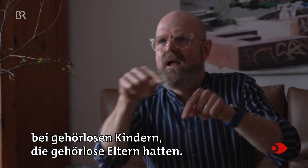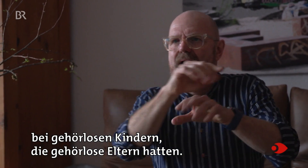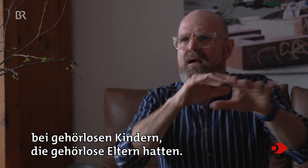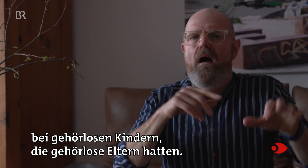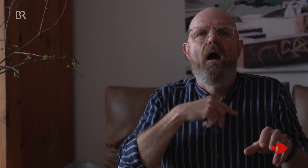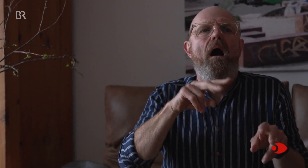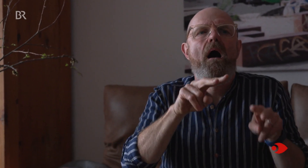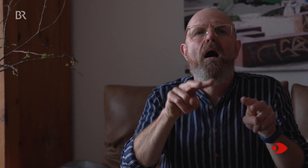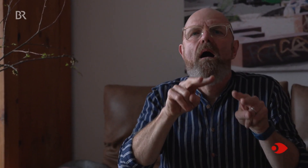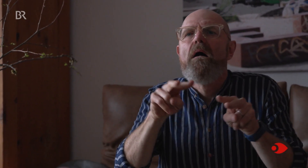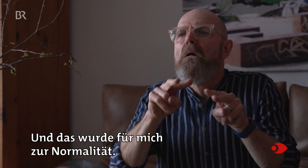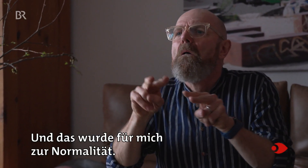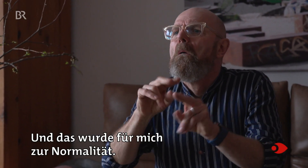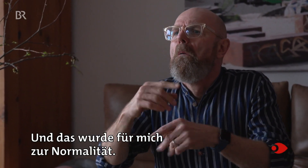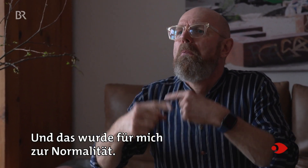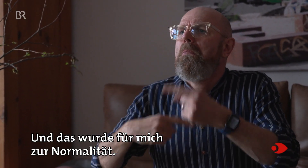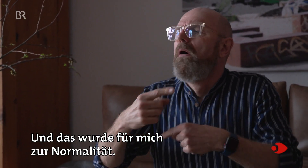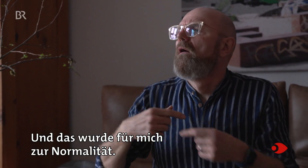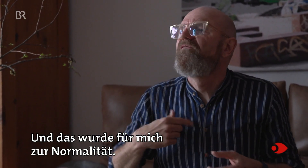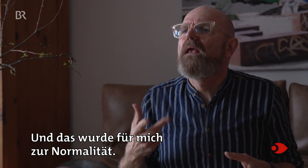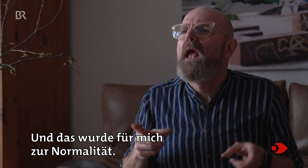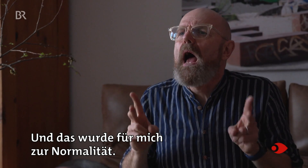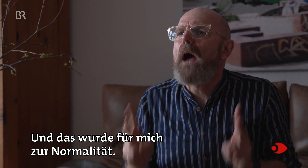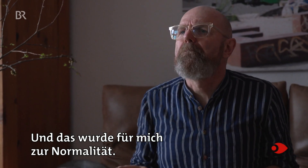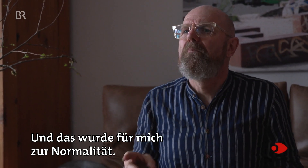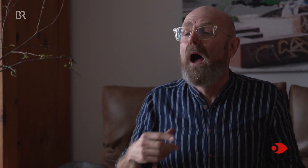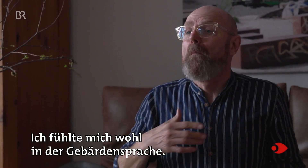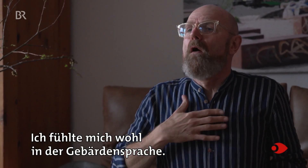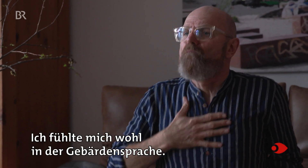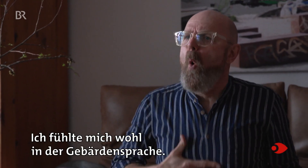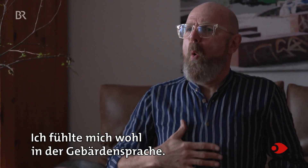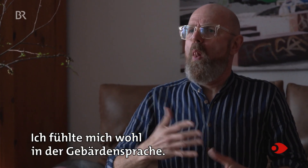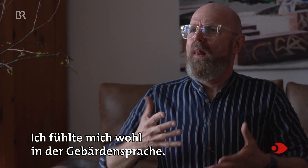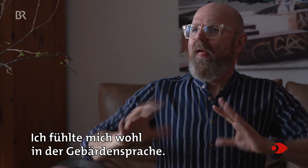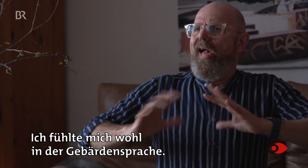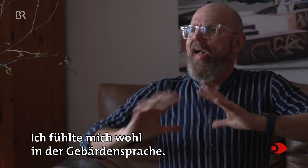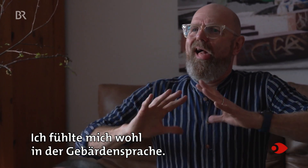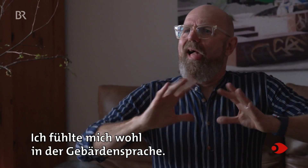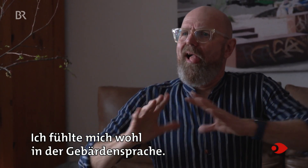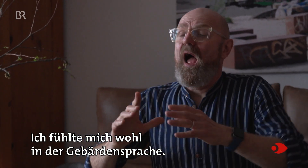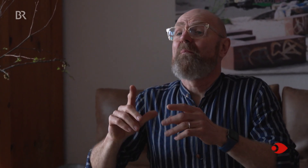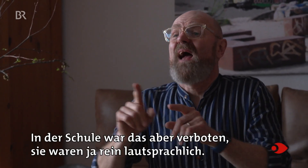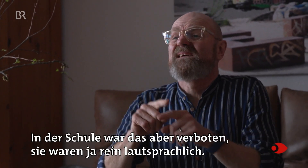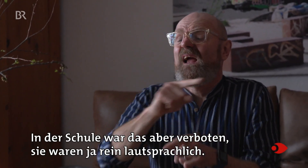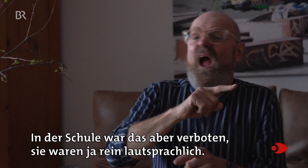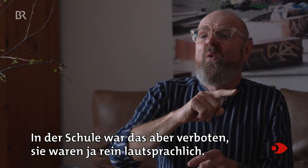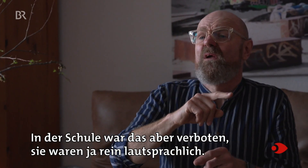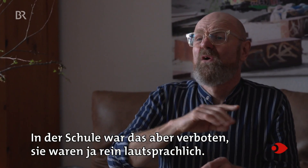hatten. Und das wurde für mich zur Normalität. Ich fühlte mich wohl in der Gebärdensprache. In der Schule war das aber